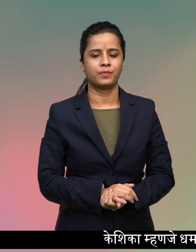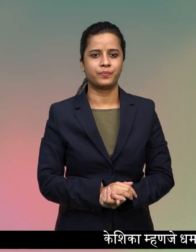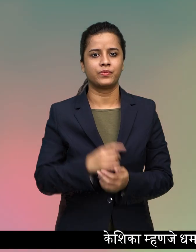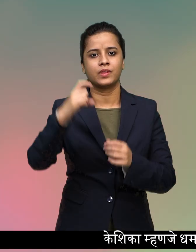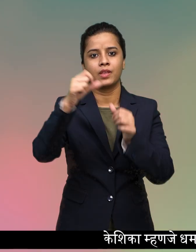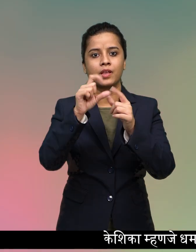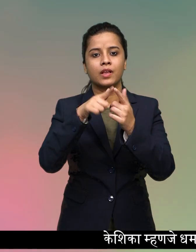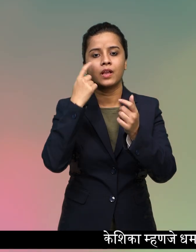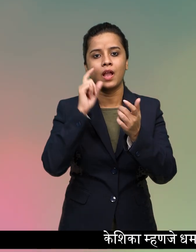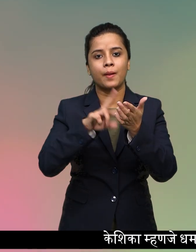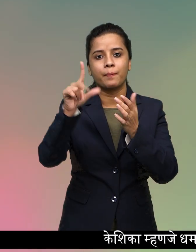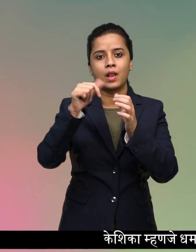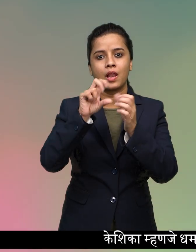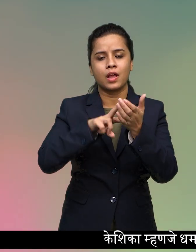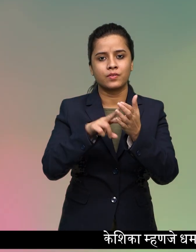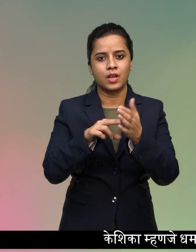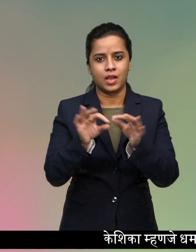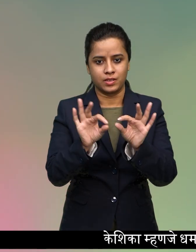केशिका म्हणजे धमन्यांच्या फांद्या फुटून तयार होणाऱ्या